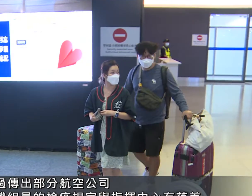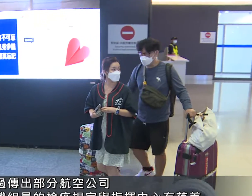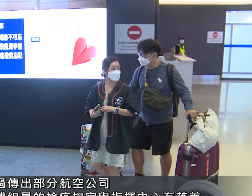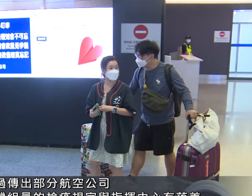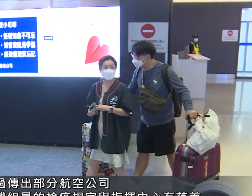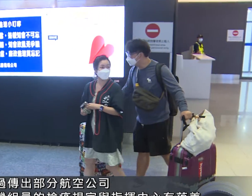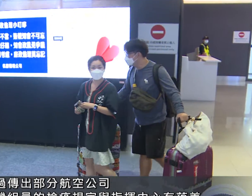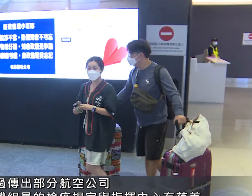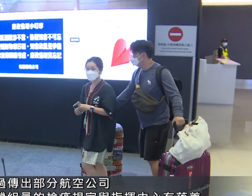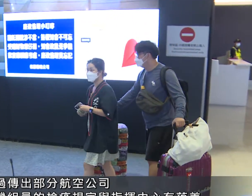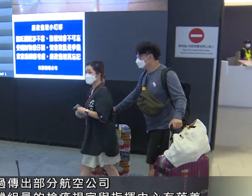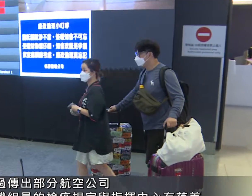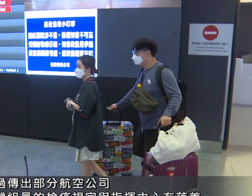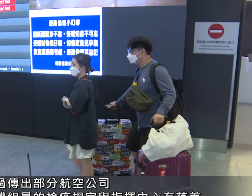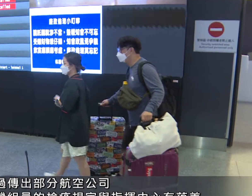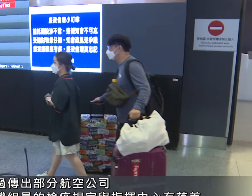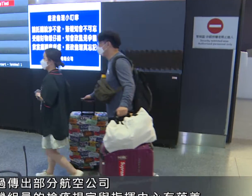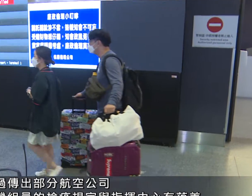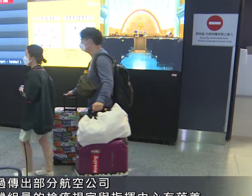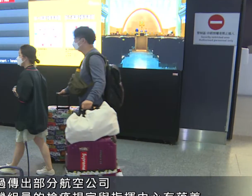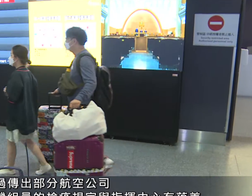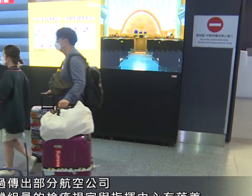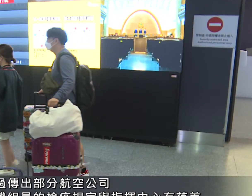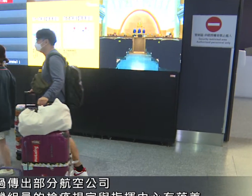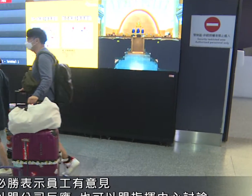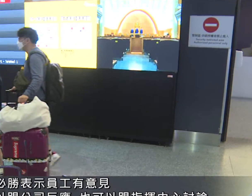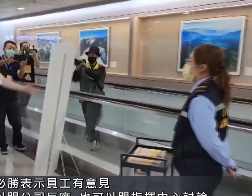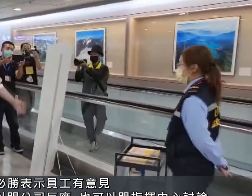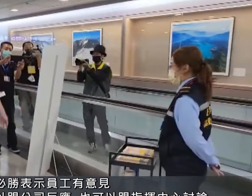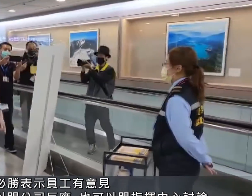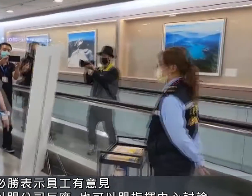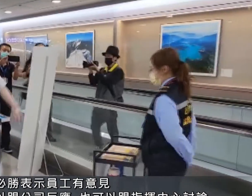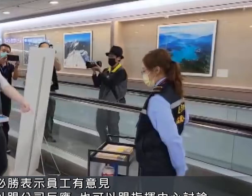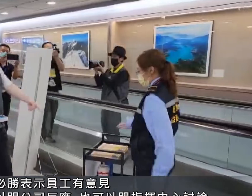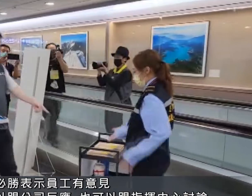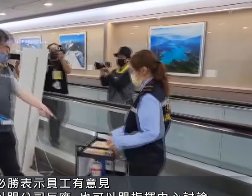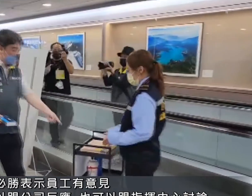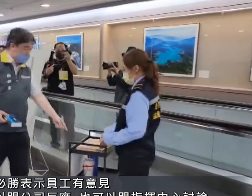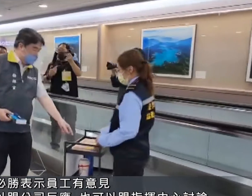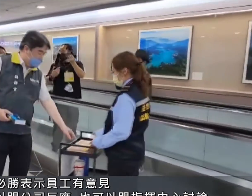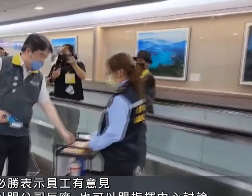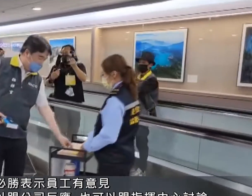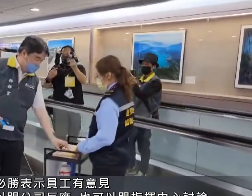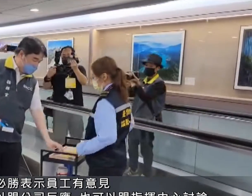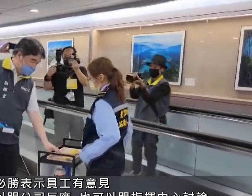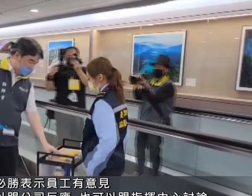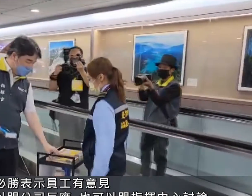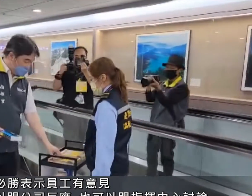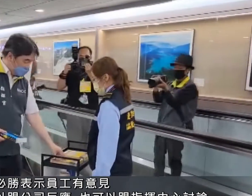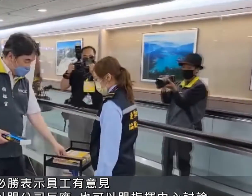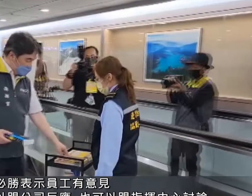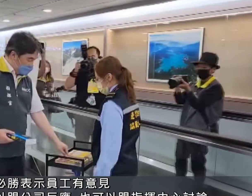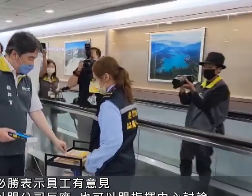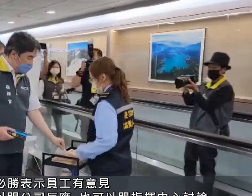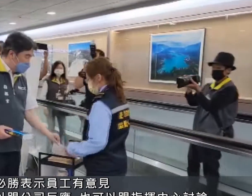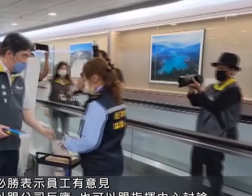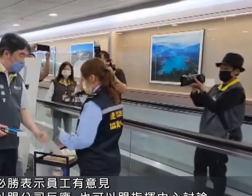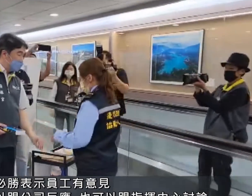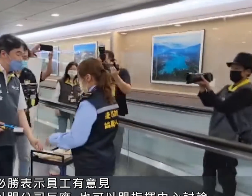对机组员的检疫规定与指挥中心有落差。王必胜表示，员工有意见可以跟公司反映，也可以跟指挥中心讨论。